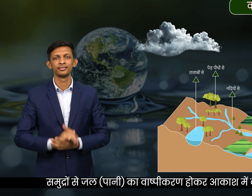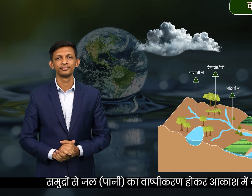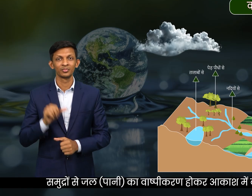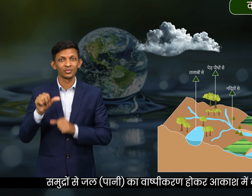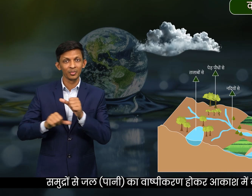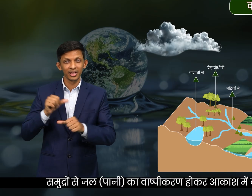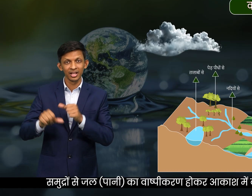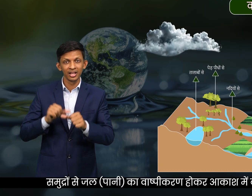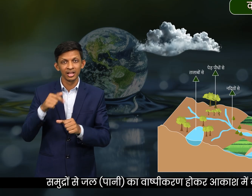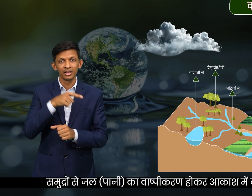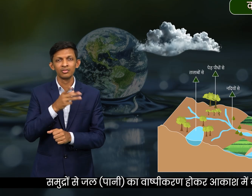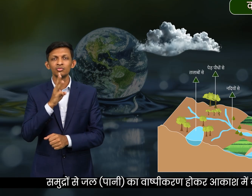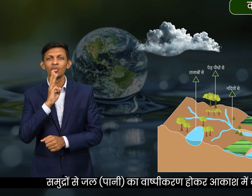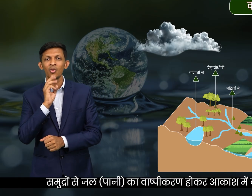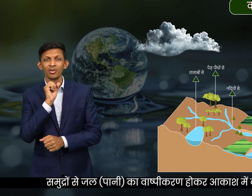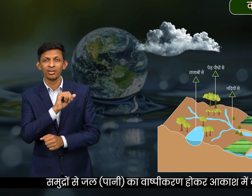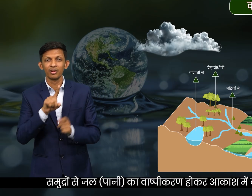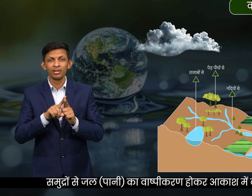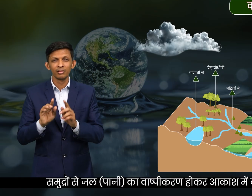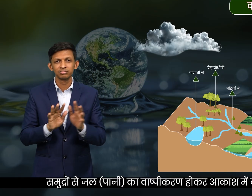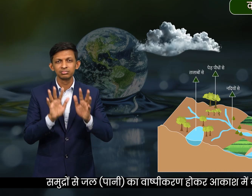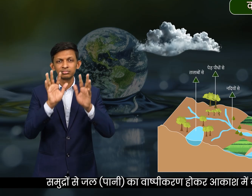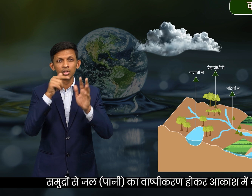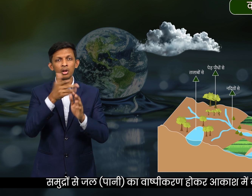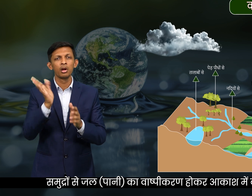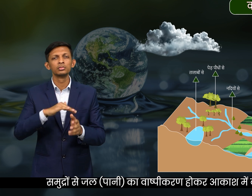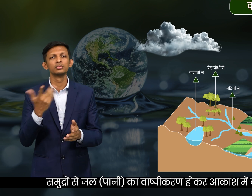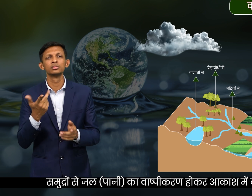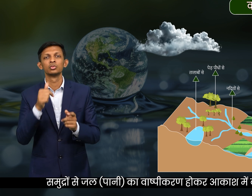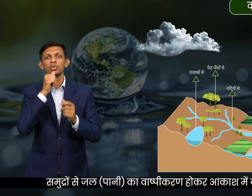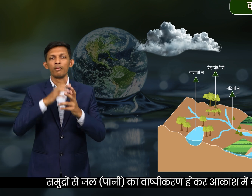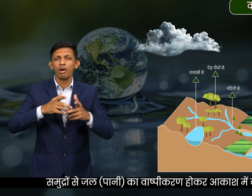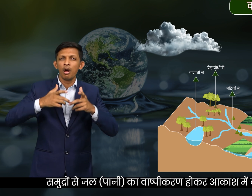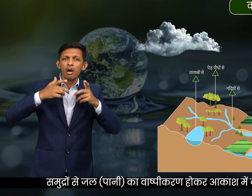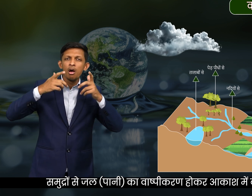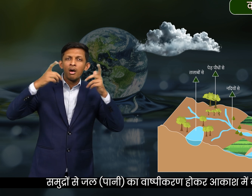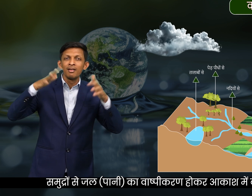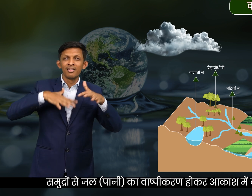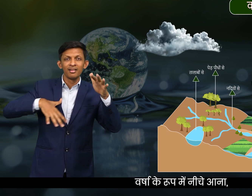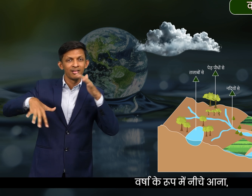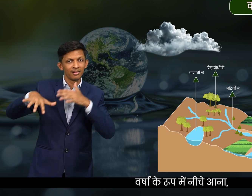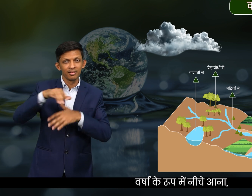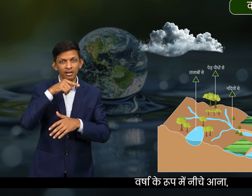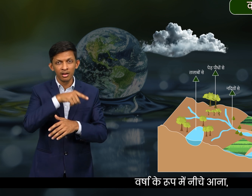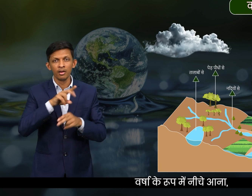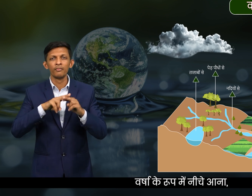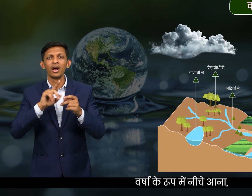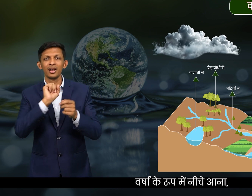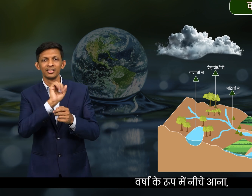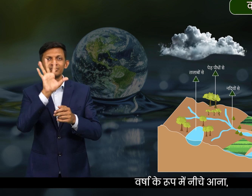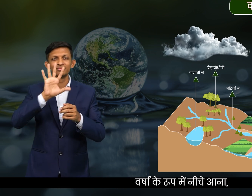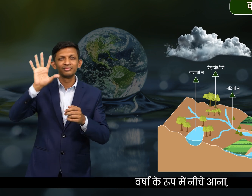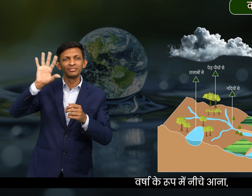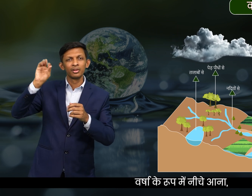समुद्रों से जल या पानी का वाष्पीकरण होकर आकाश में बादलों का बनना, वर्षा के रूप